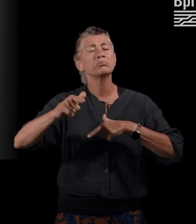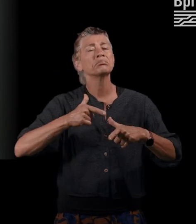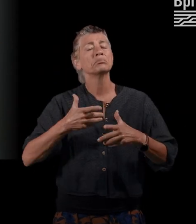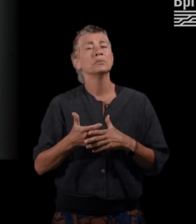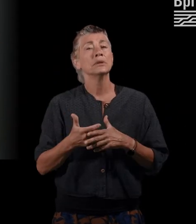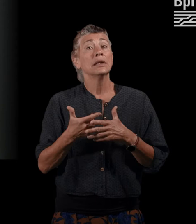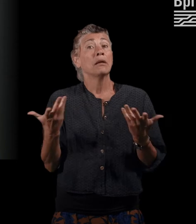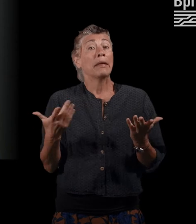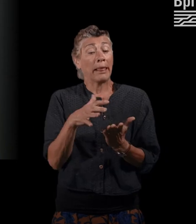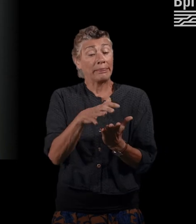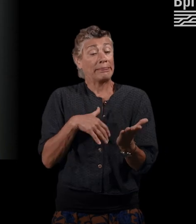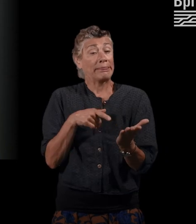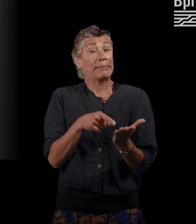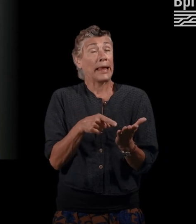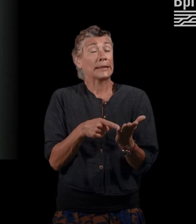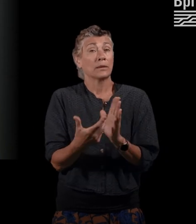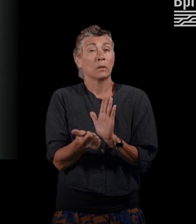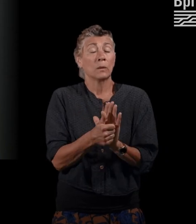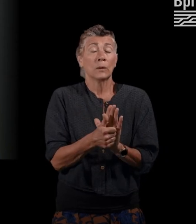qu'est-ce qu'un texte comme celui-là prend en charge?